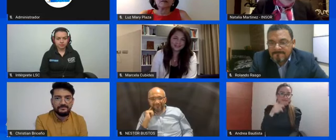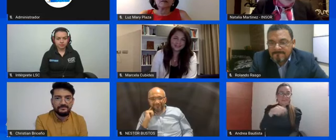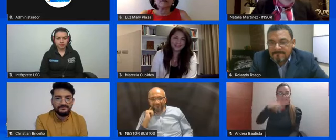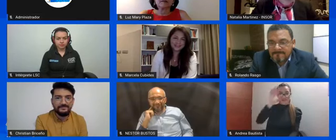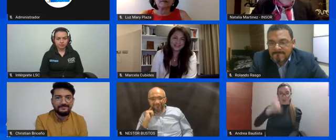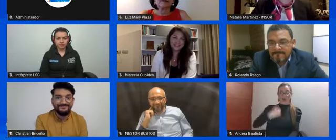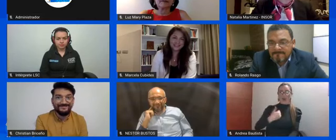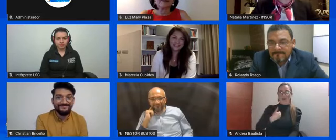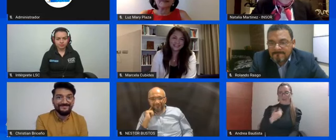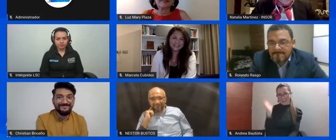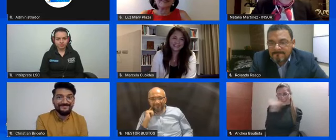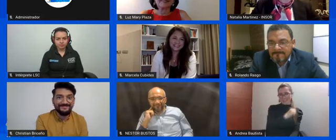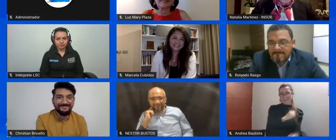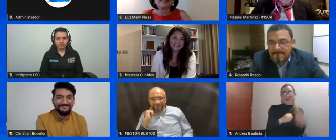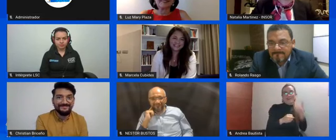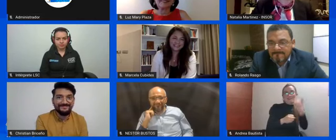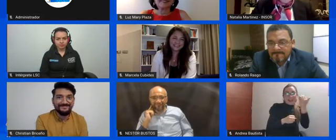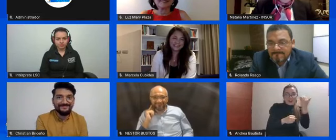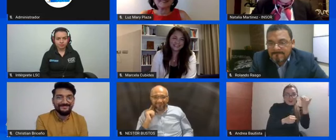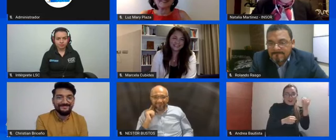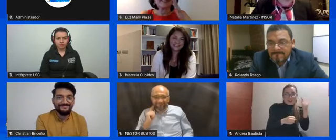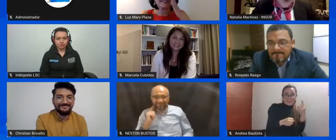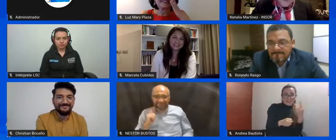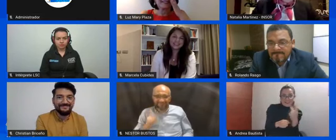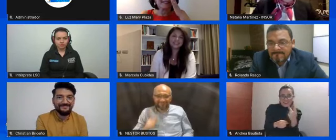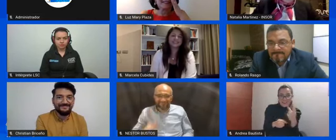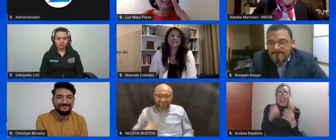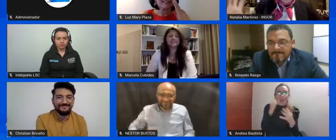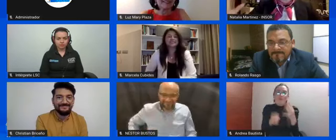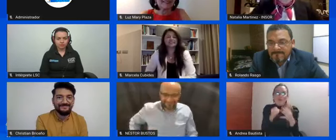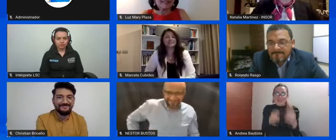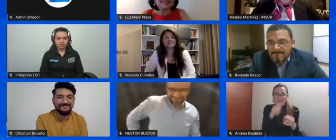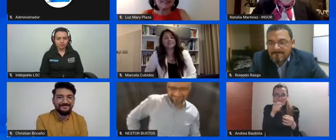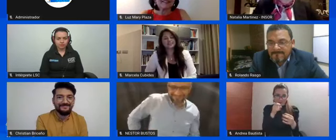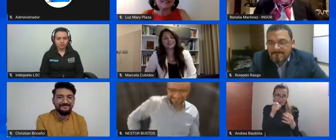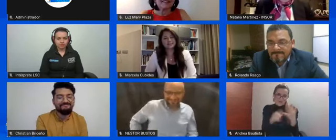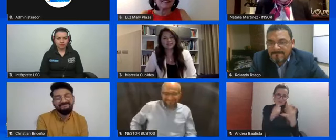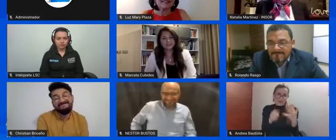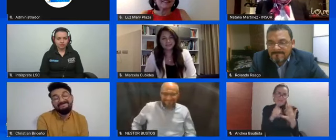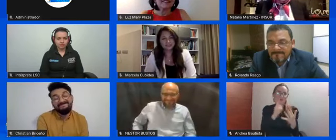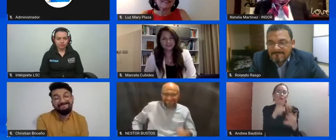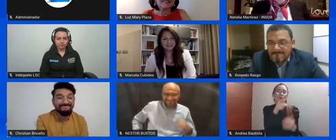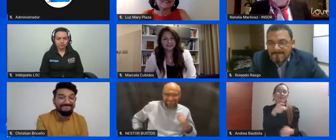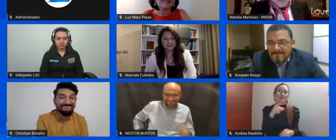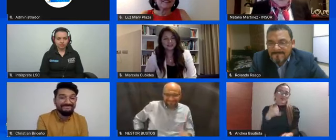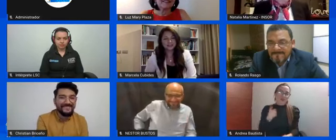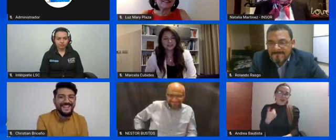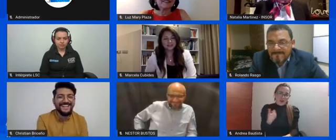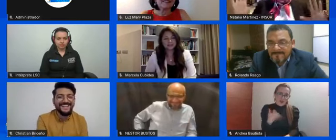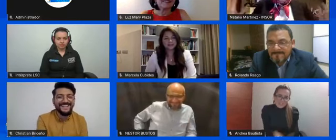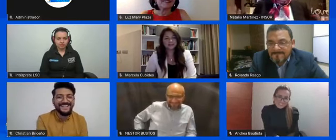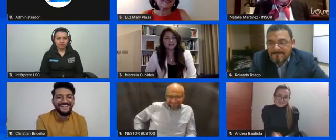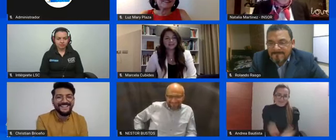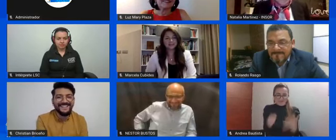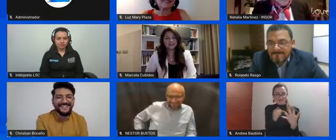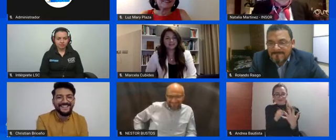últimas. Como Cristian es la cuota joven, de pronto Rolando y Néstor, que ya están un poquito